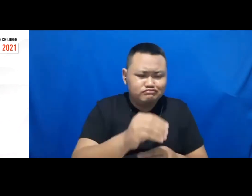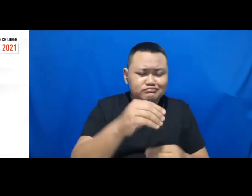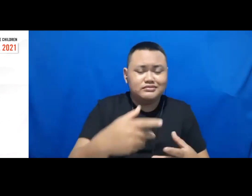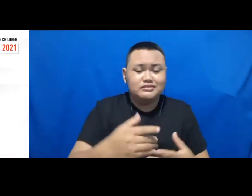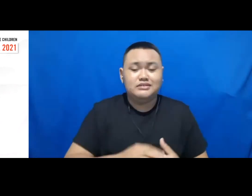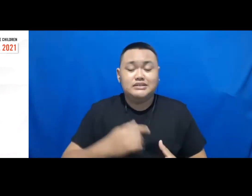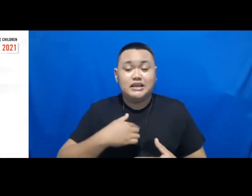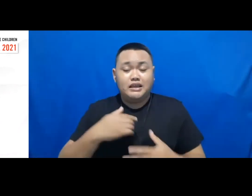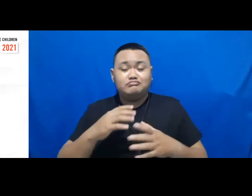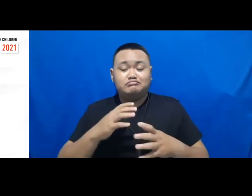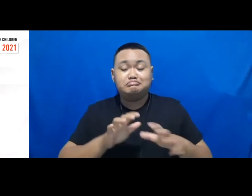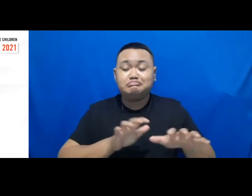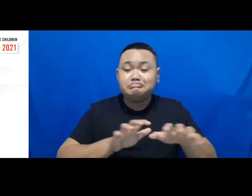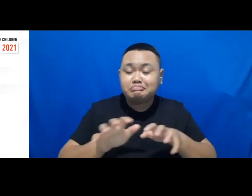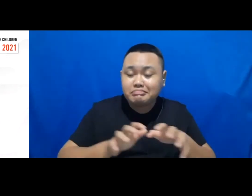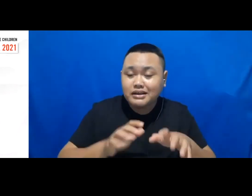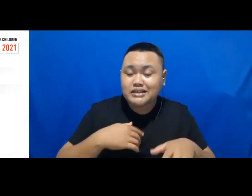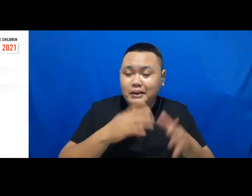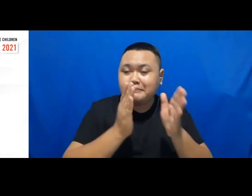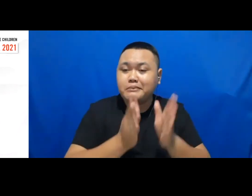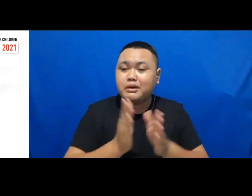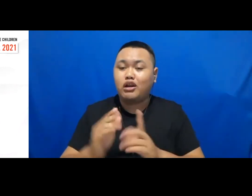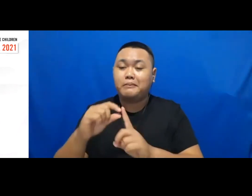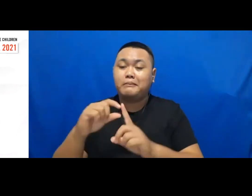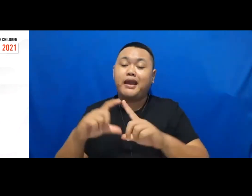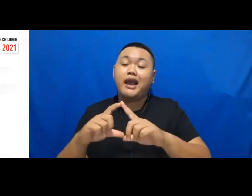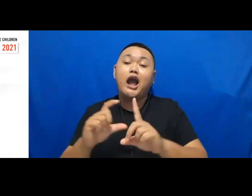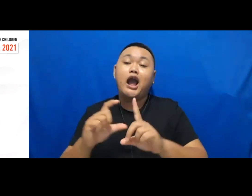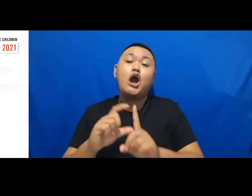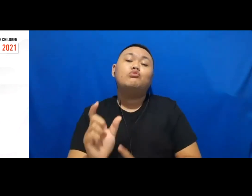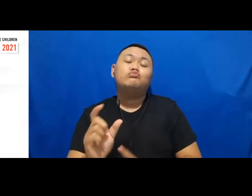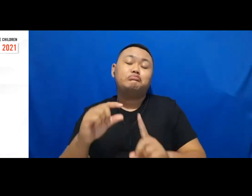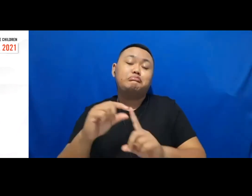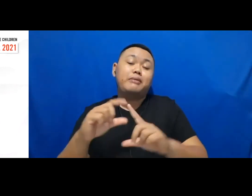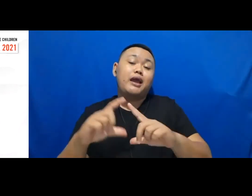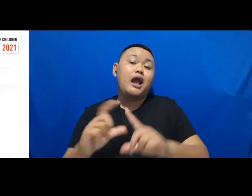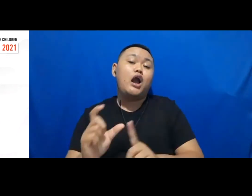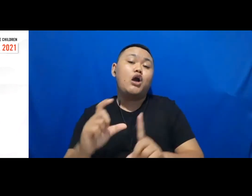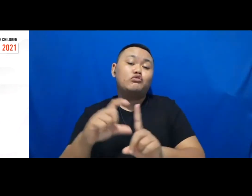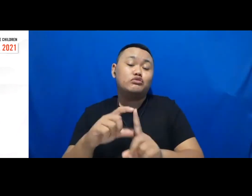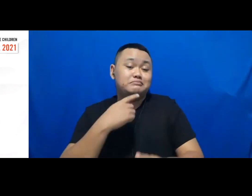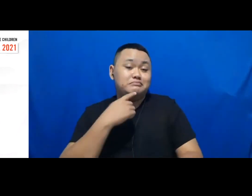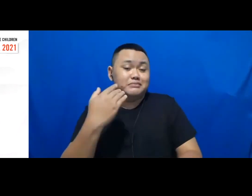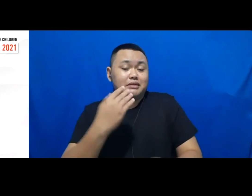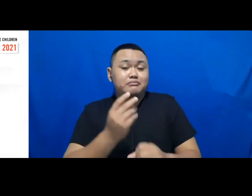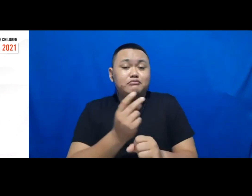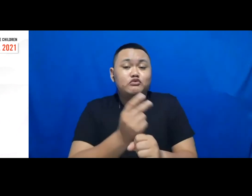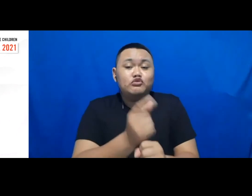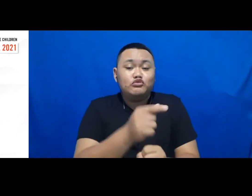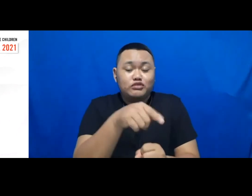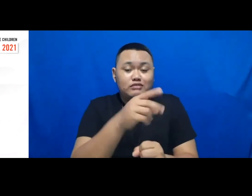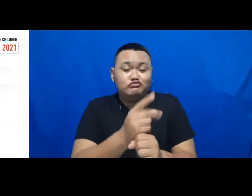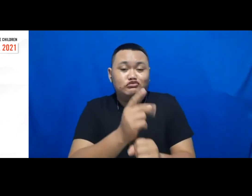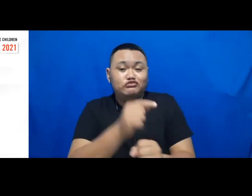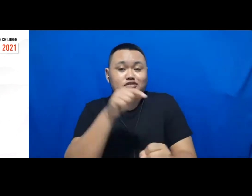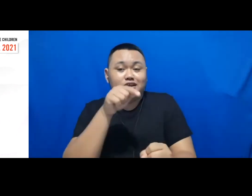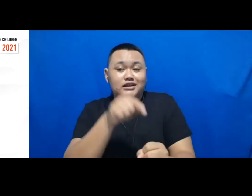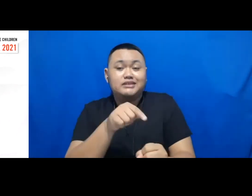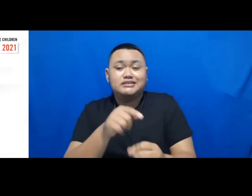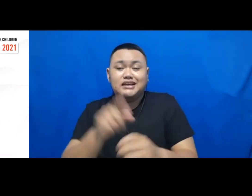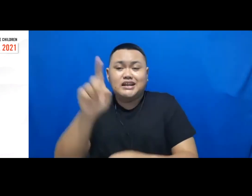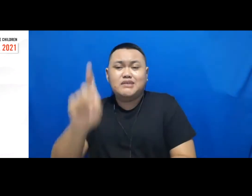dengan pemateri. Kenapa demikian? Bagaimana tidak anak-anak kami yang kelas 7 sekarang itu sudah diajari oleh